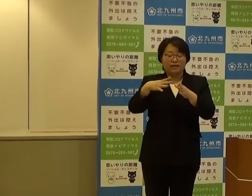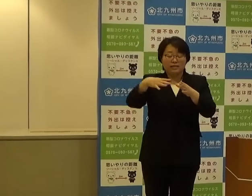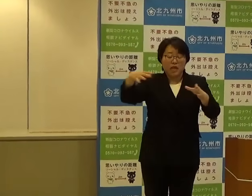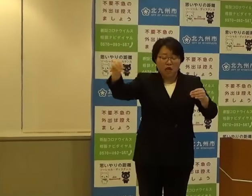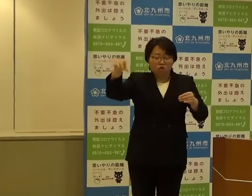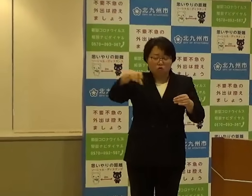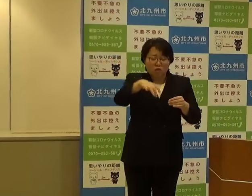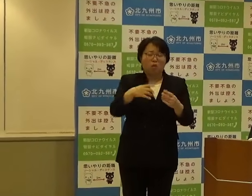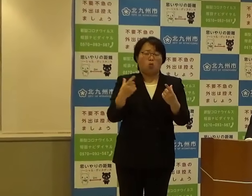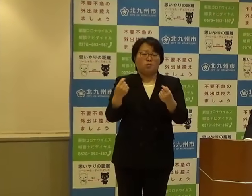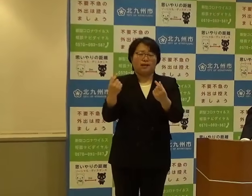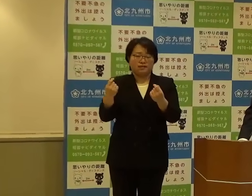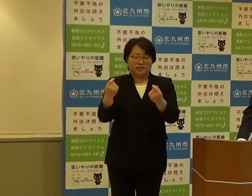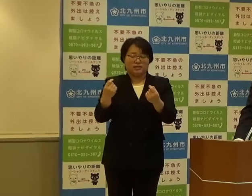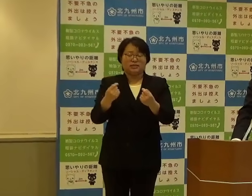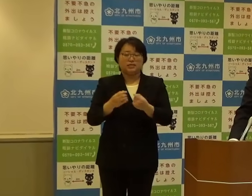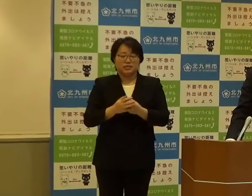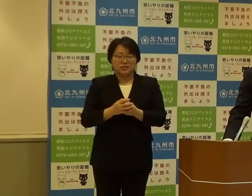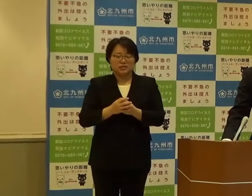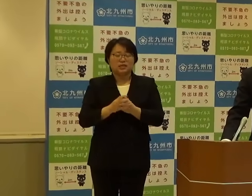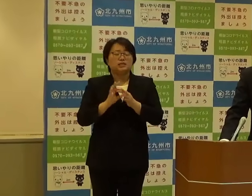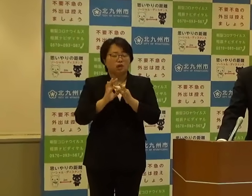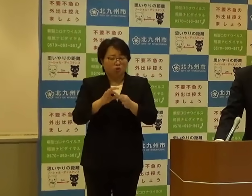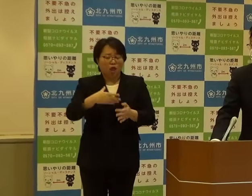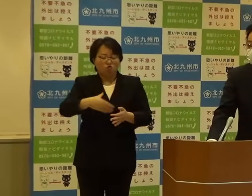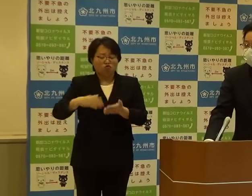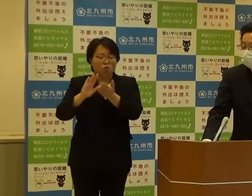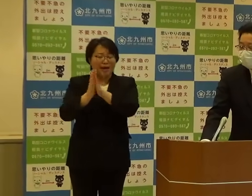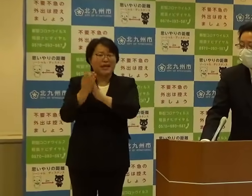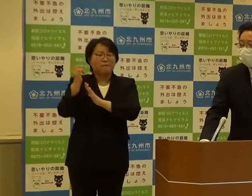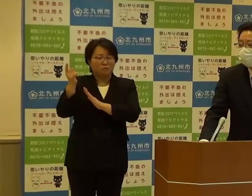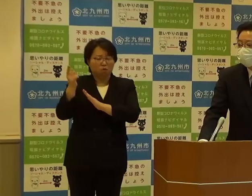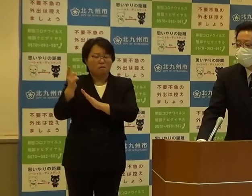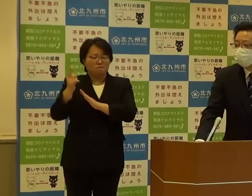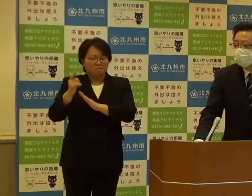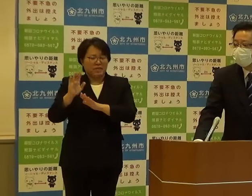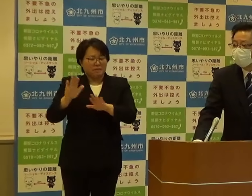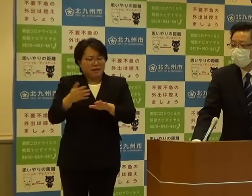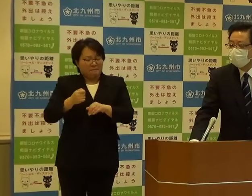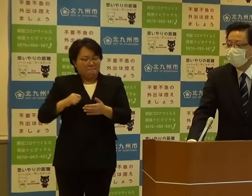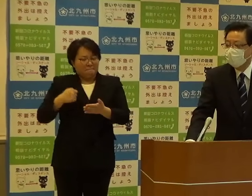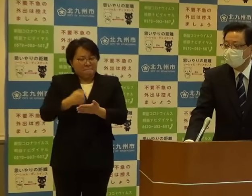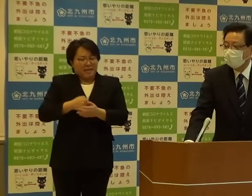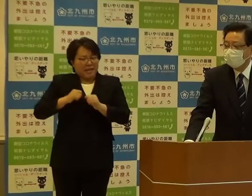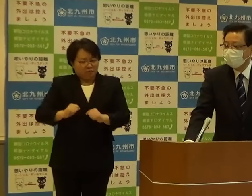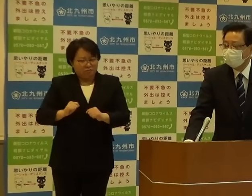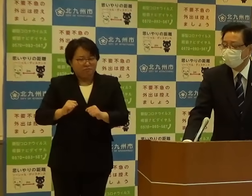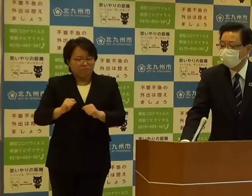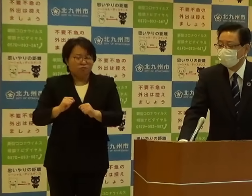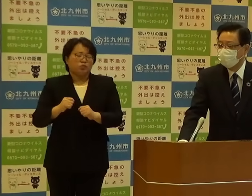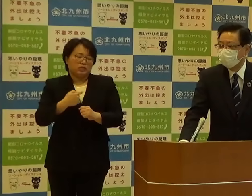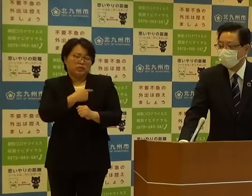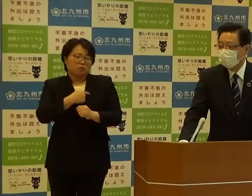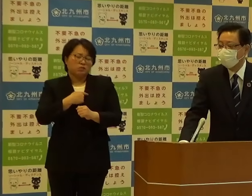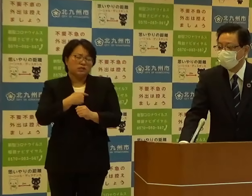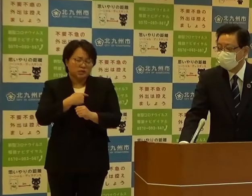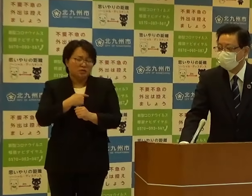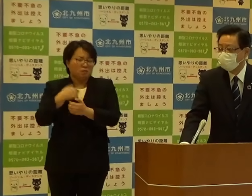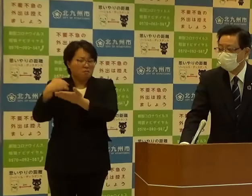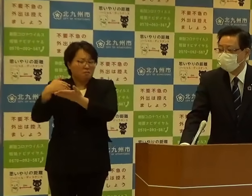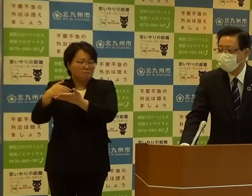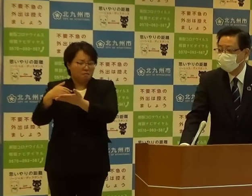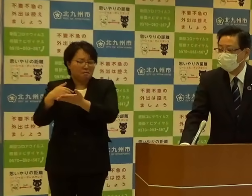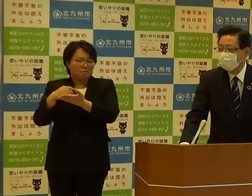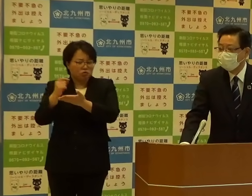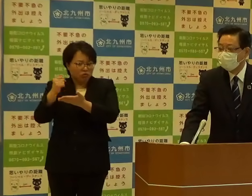して、国、県の方もこれに対して踏み込むということになったので、その効果を期待しています